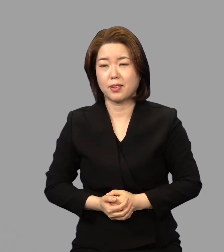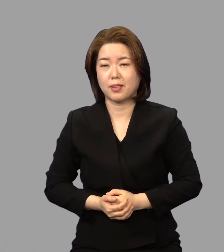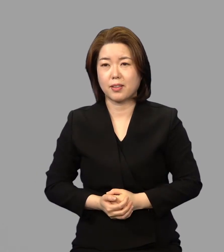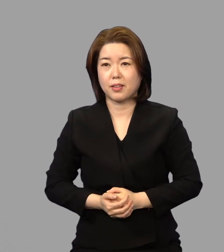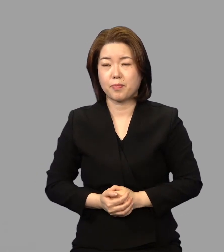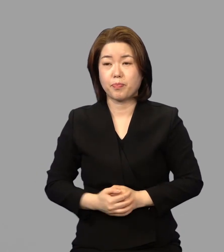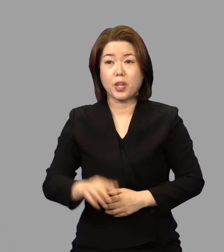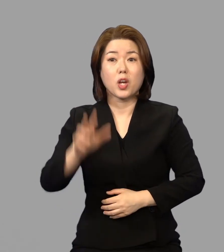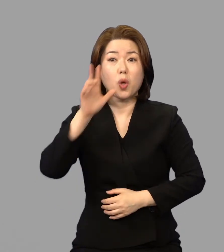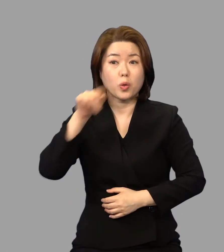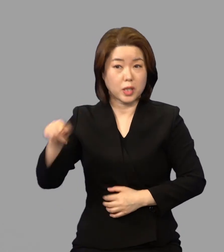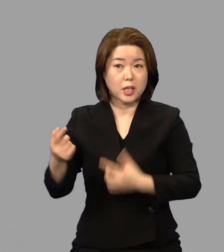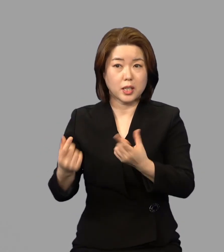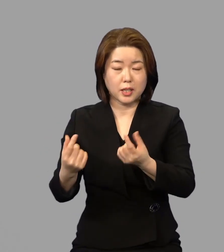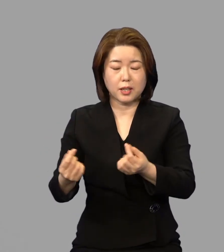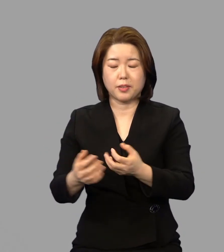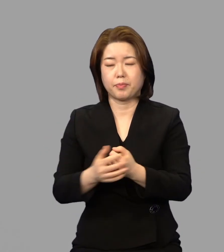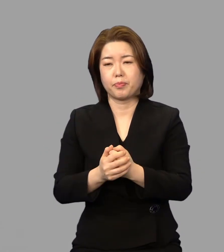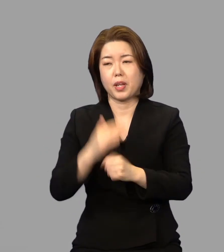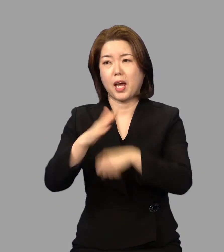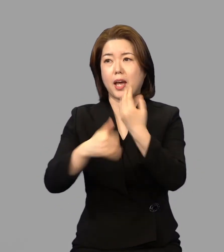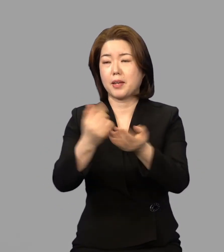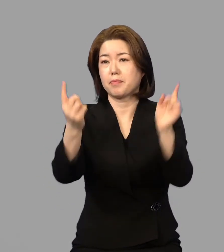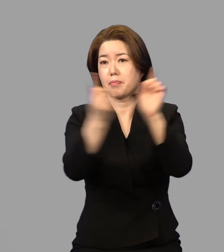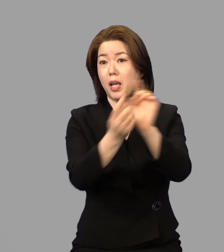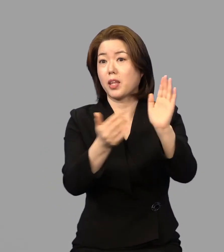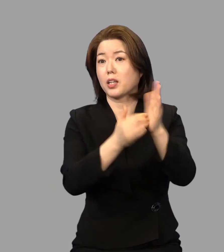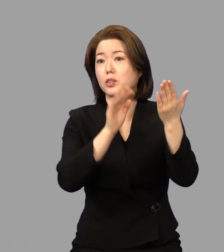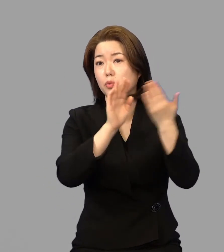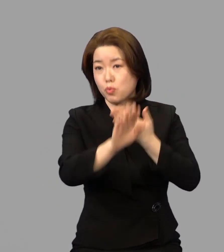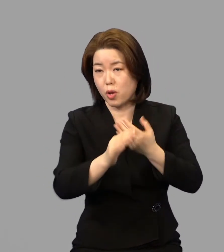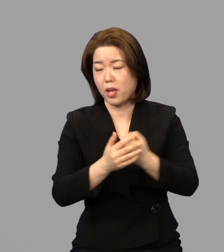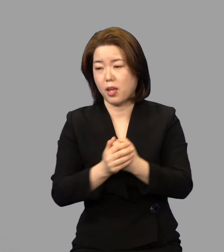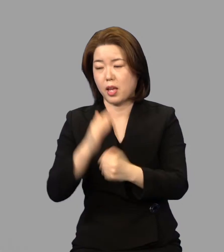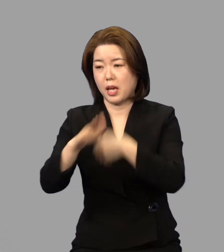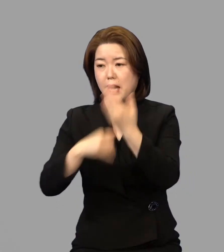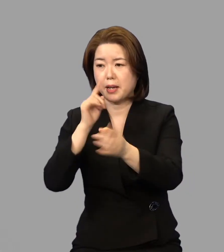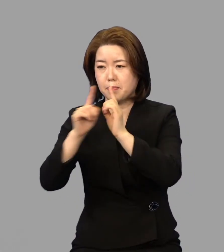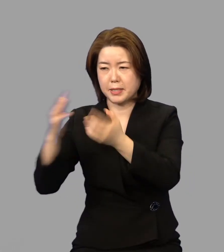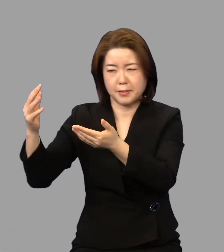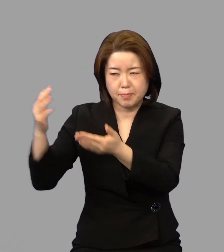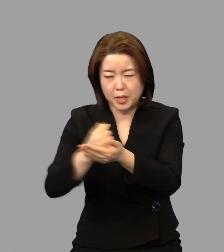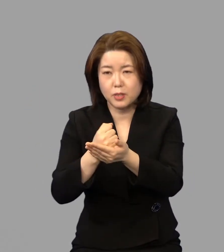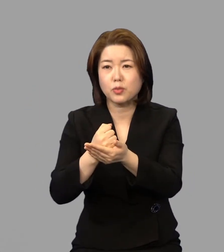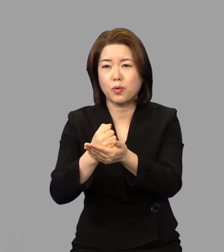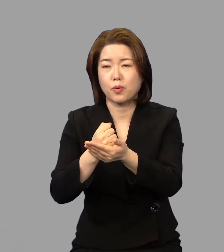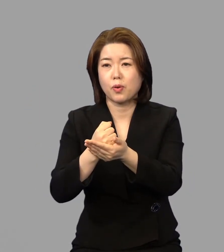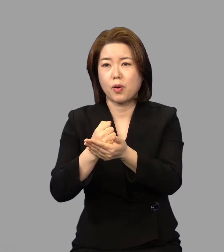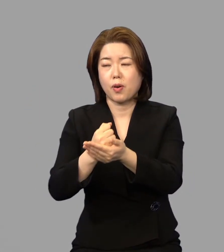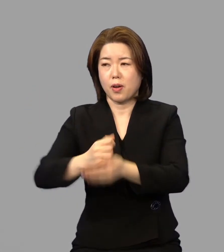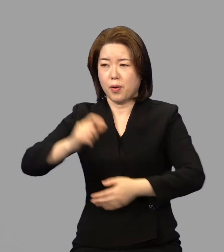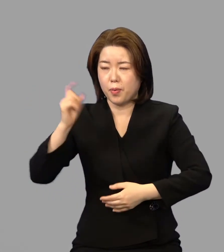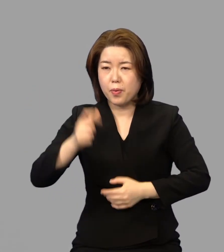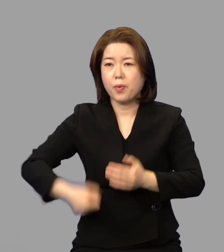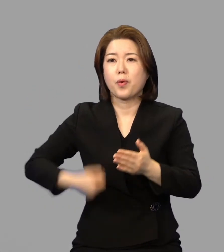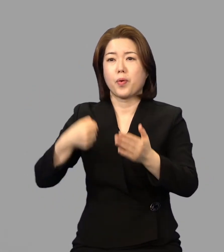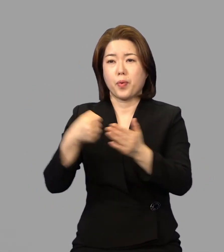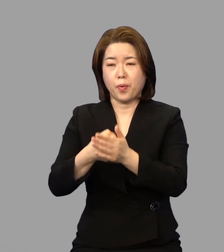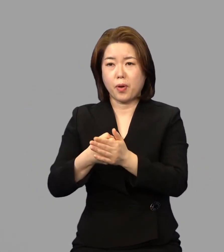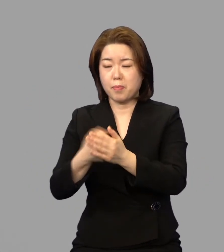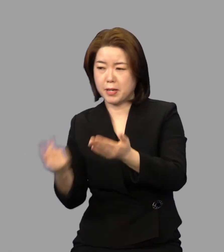여호수아가 이처럼 하나님을 만나고 그리고 하나님의 말씀을 붙잡고 그리고 굳세고